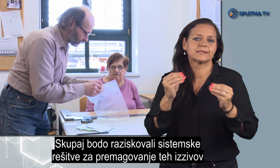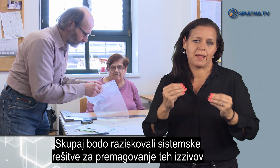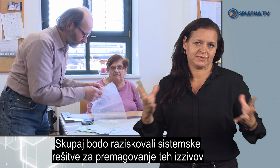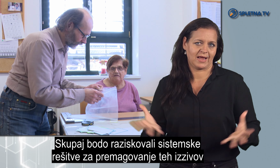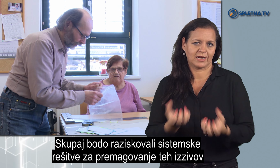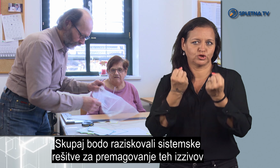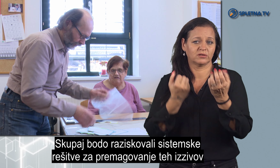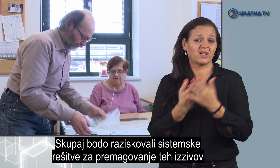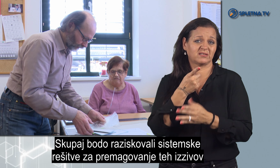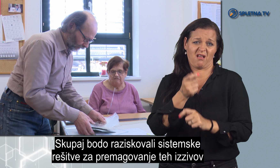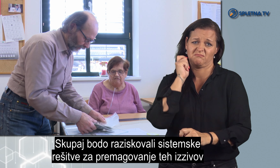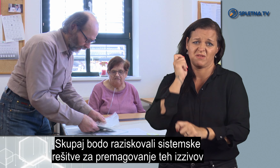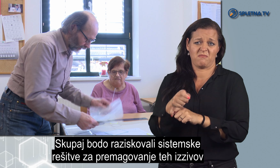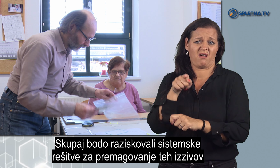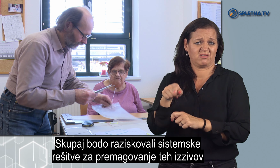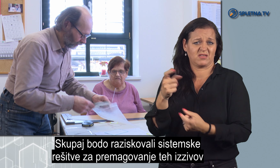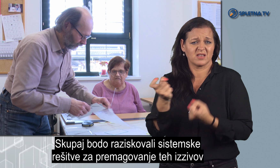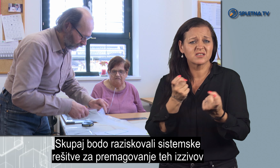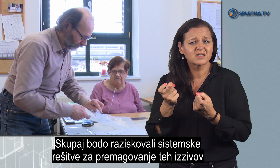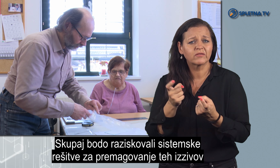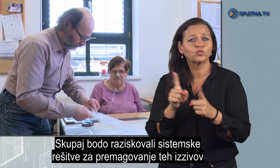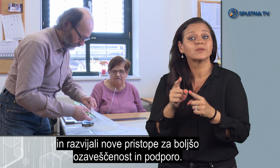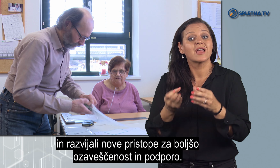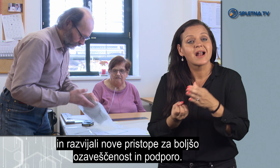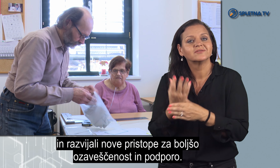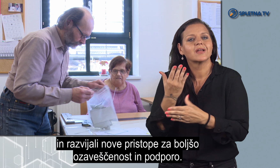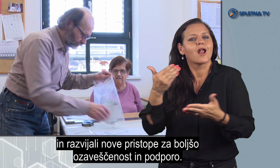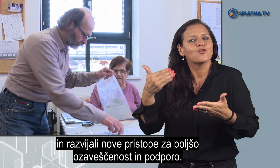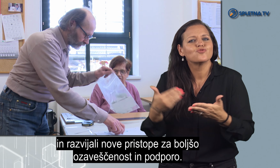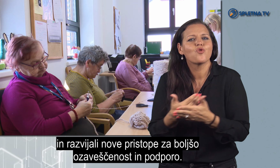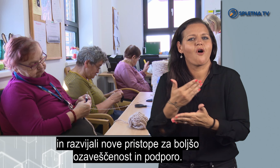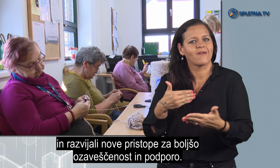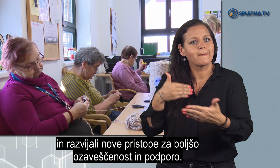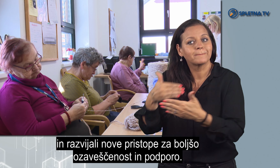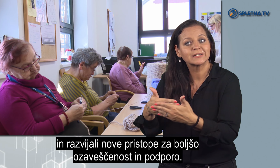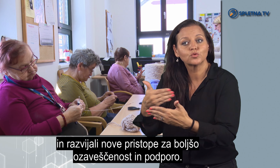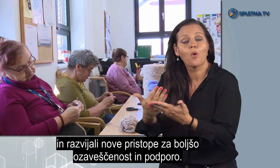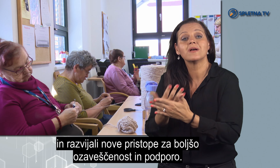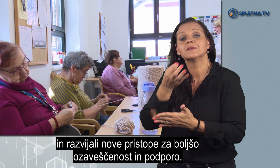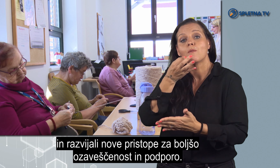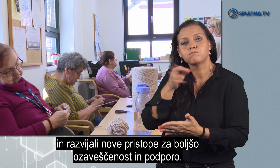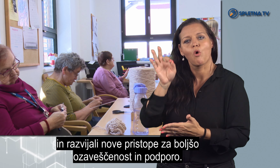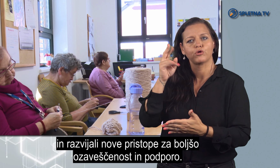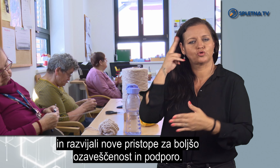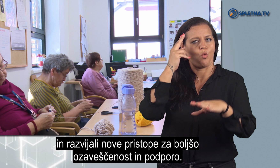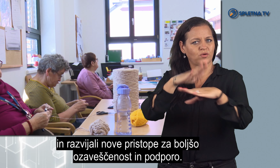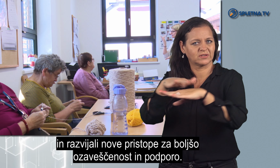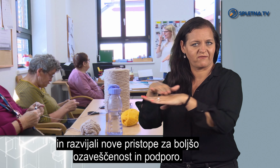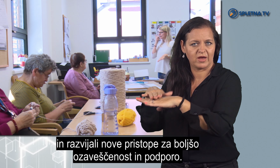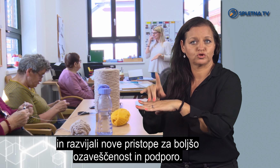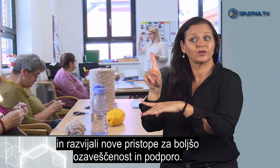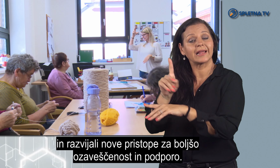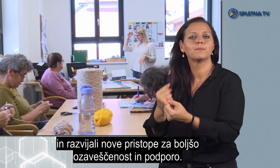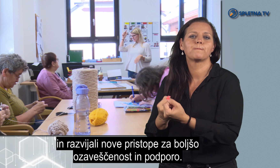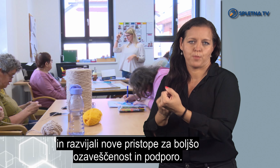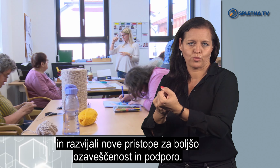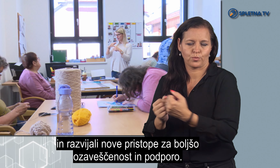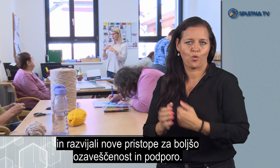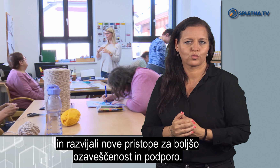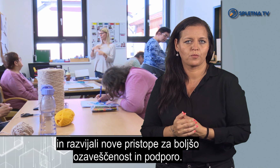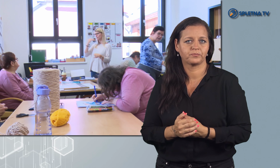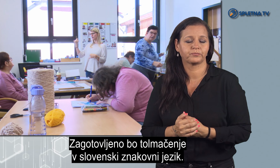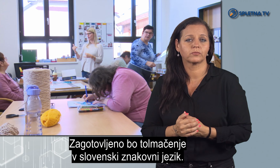raziskovali sistemske rešitve za premagovanje teh izzivov in razvijali nove pristope za boljšo